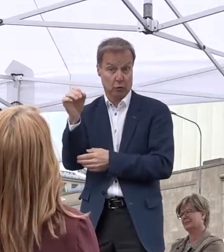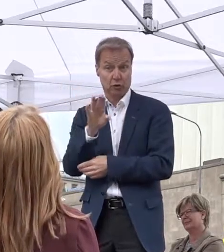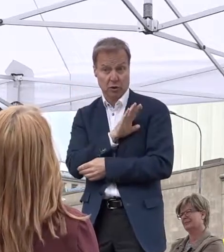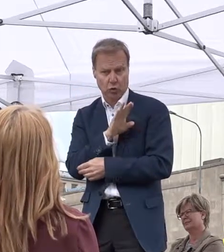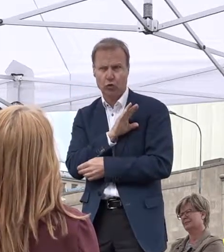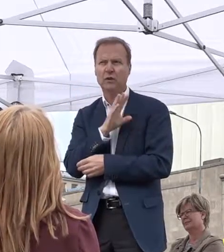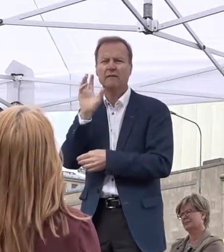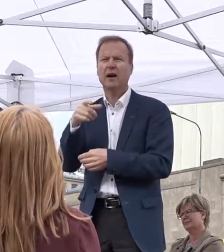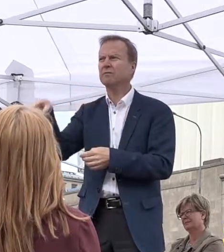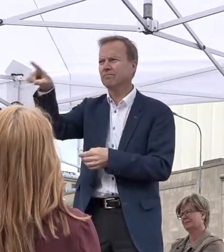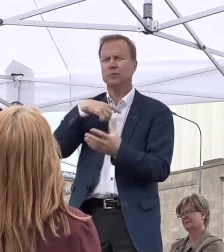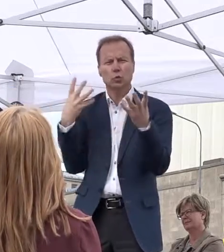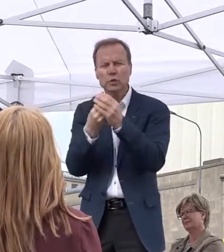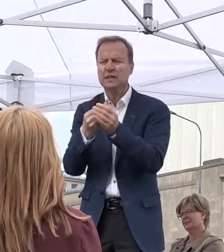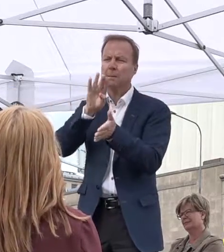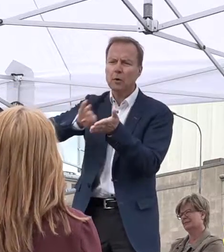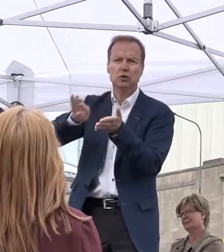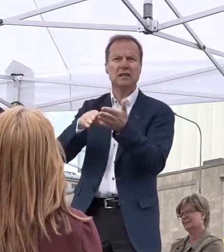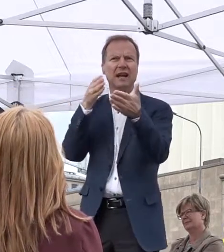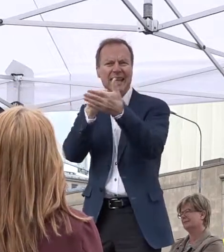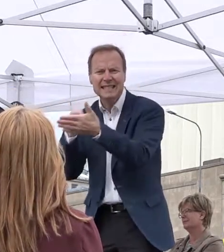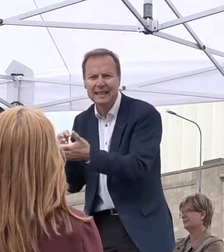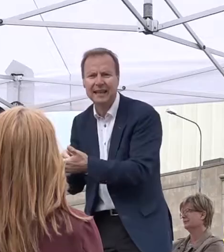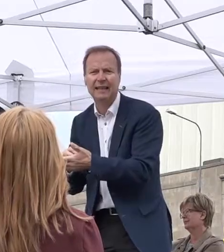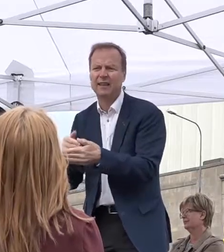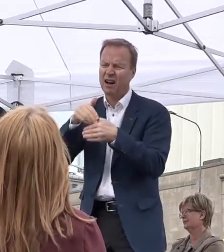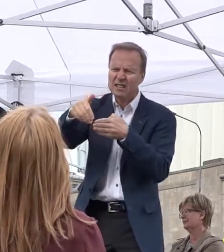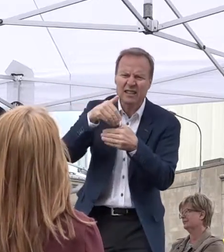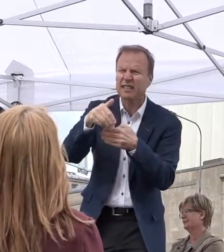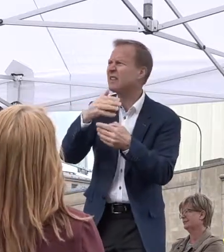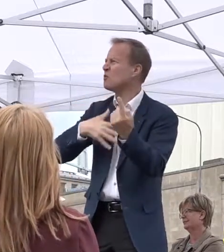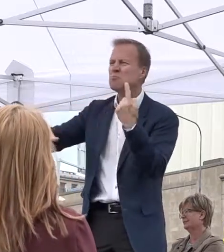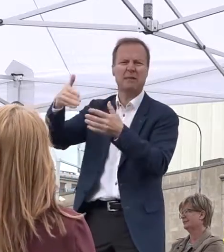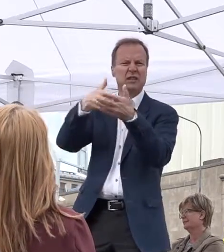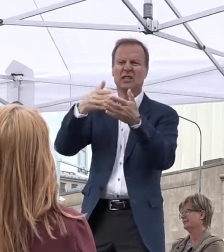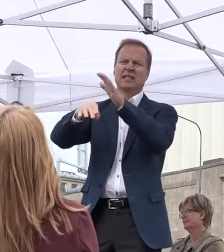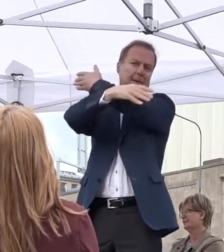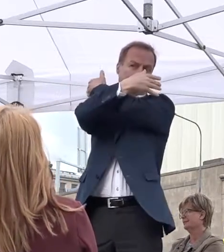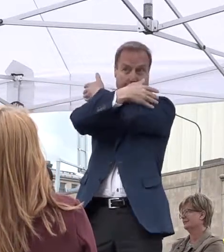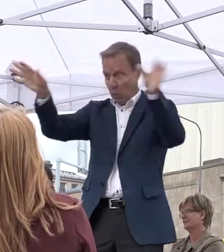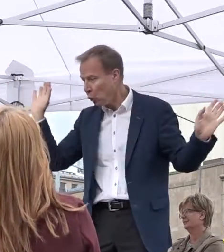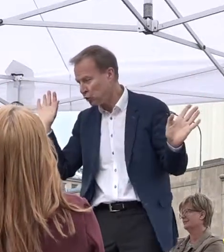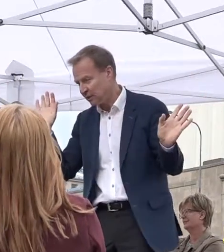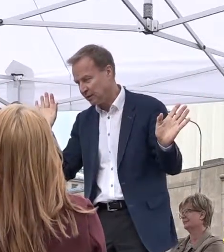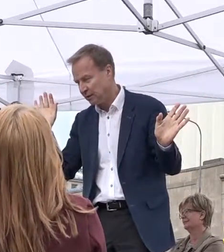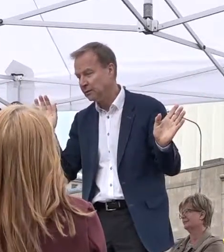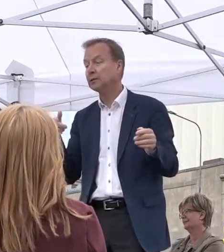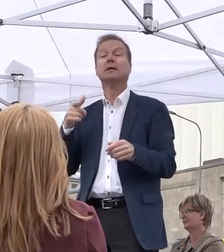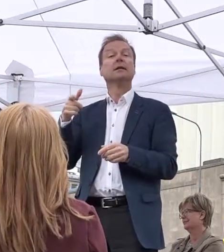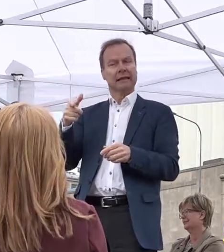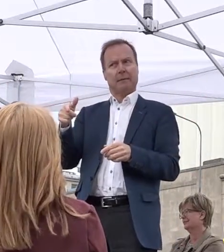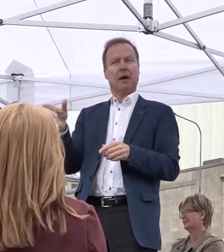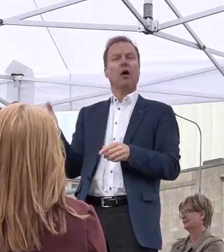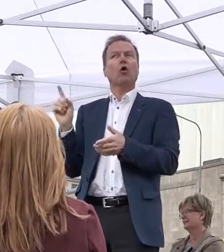Ja tämä täysimääräinen osallistumisen mahdollisuus on todella tärkeää. Pitää poistaa esteitä, sekä asenteellisia esteitä